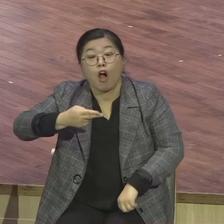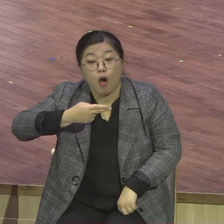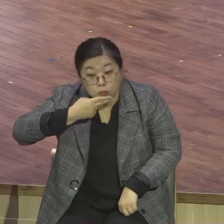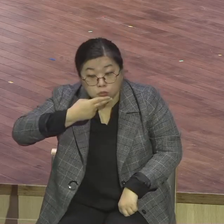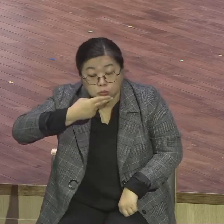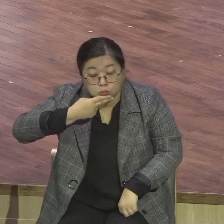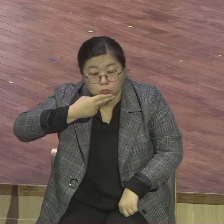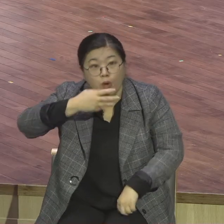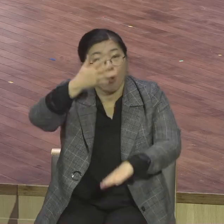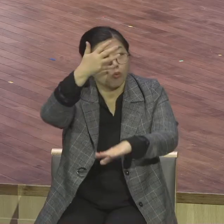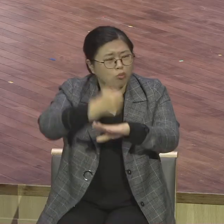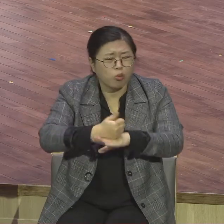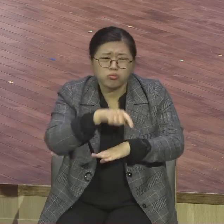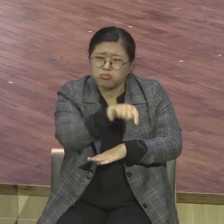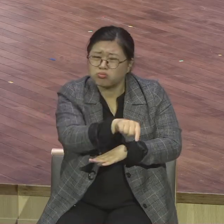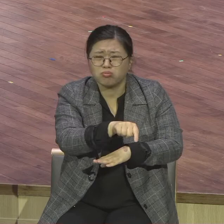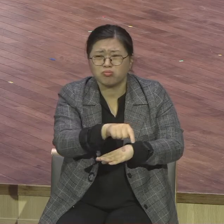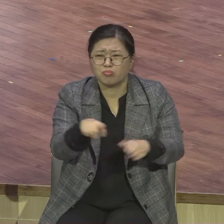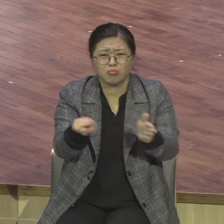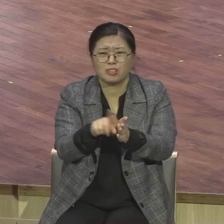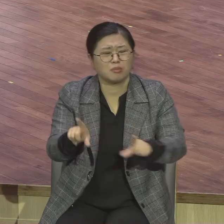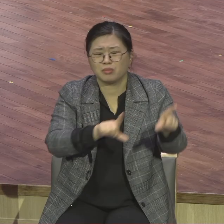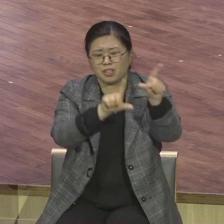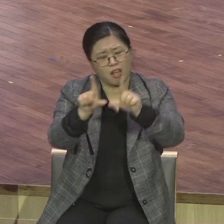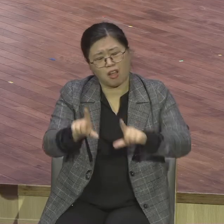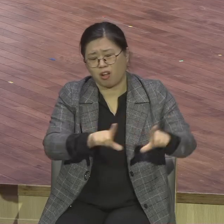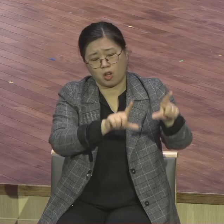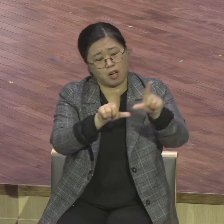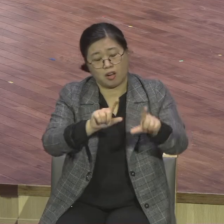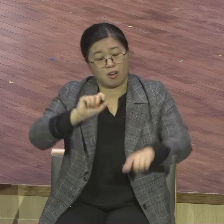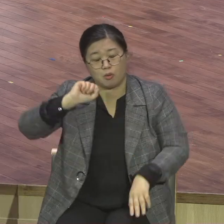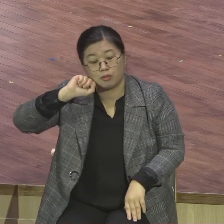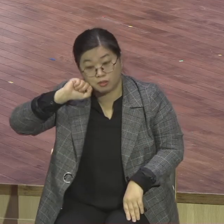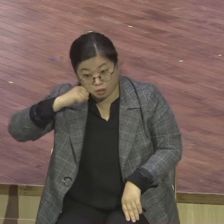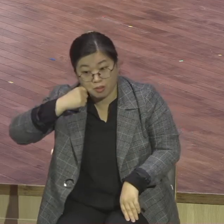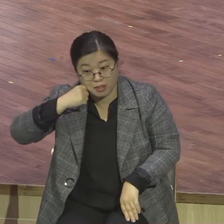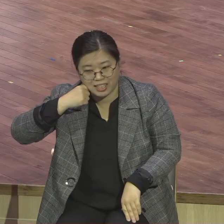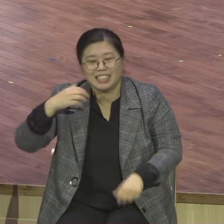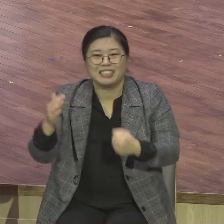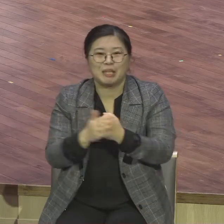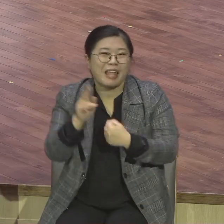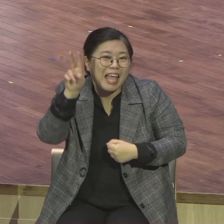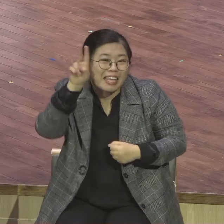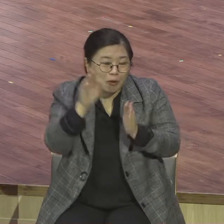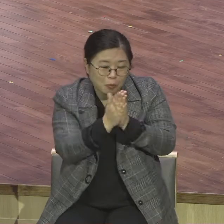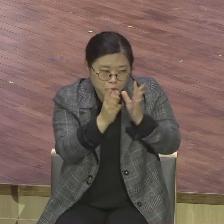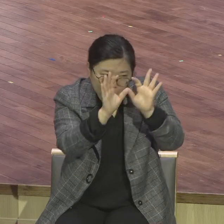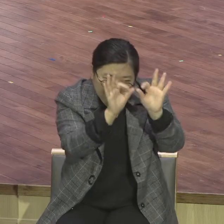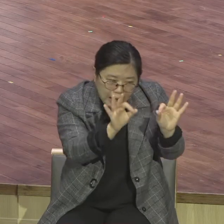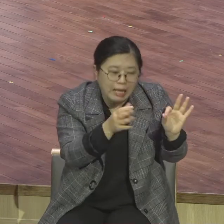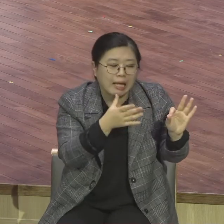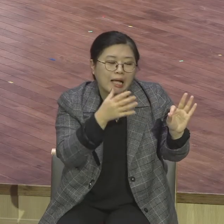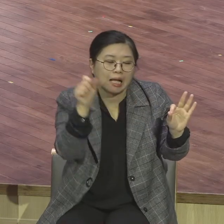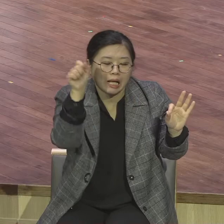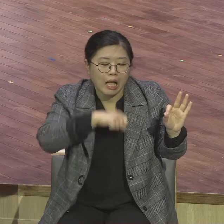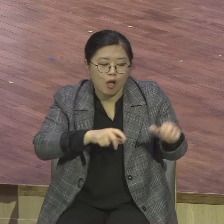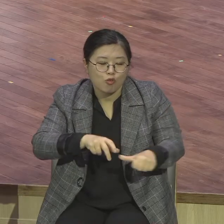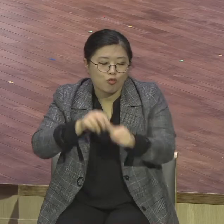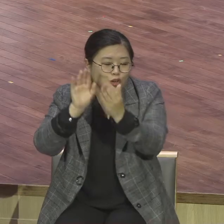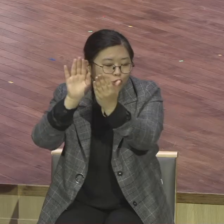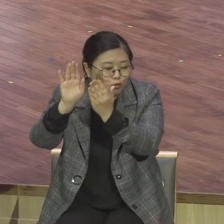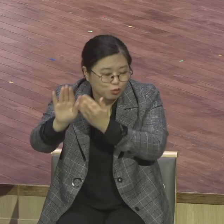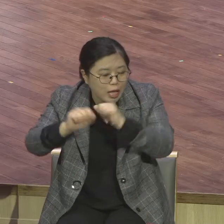잡고 순종할 때, 그래서 이 야고보를 제대로 이해하면 하나님